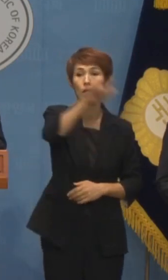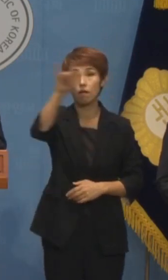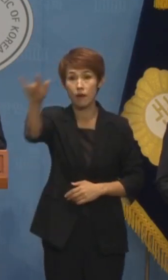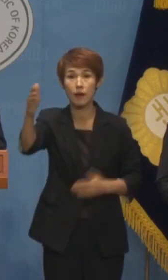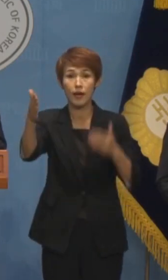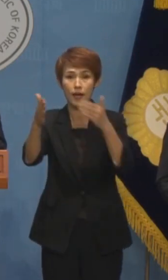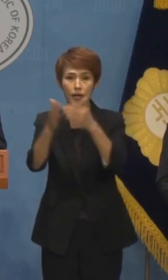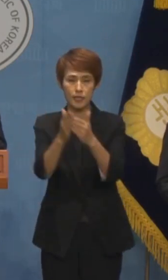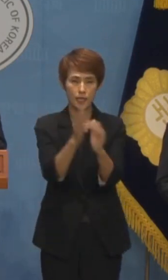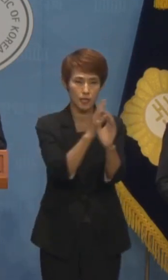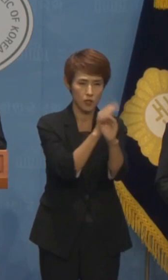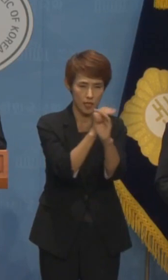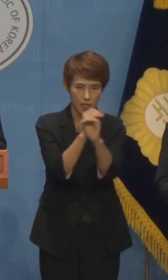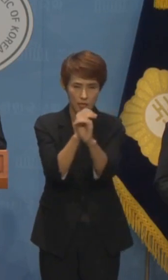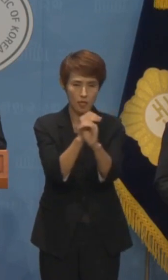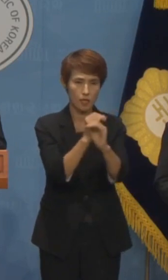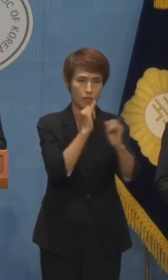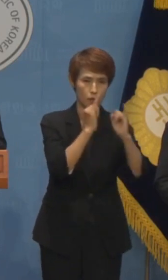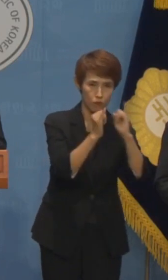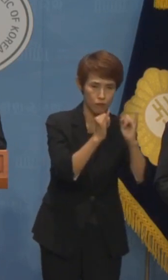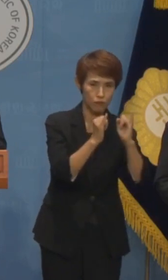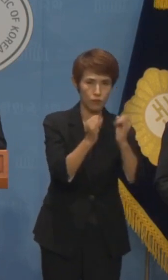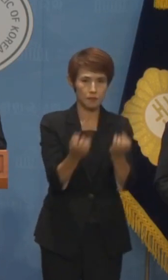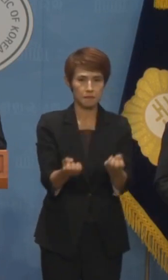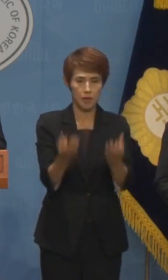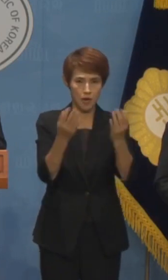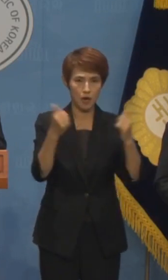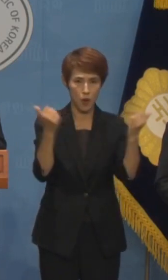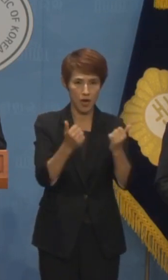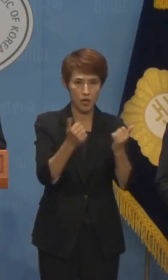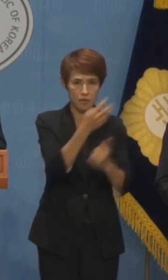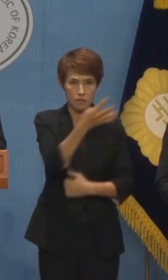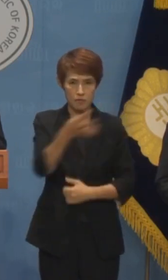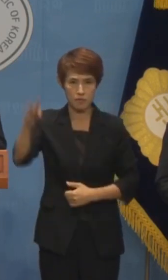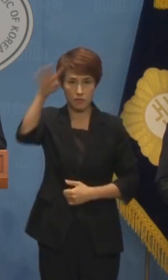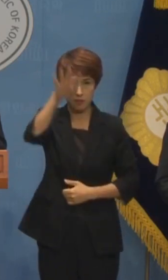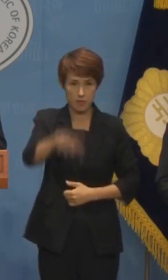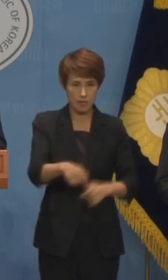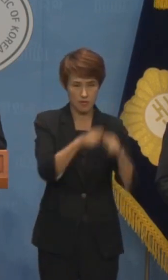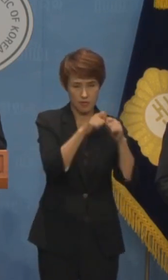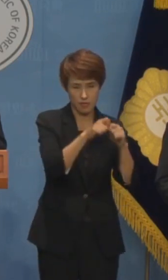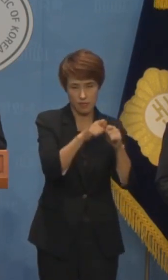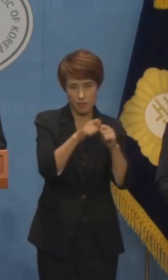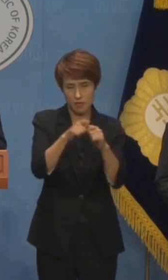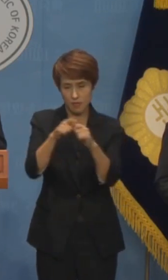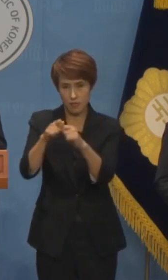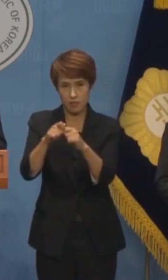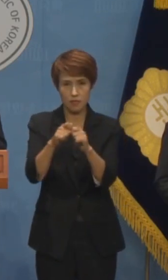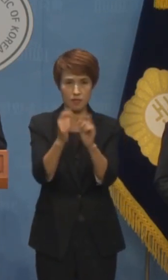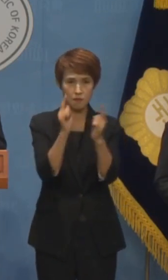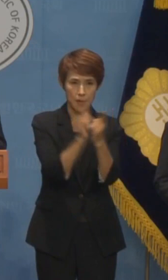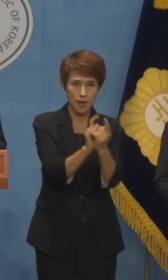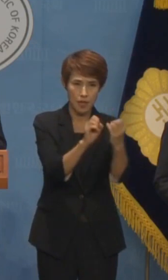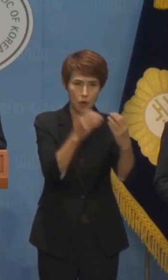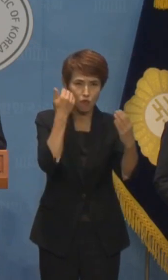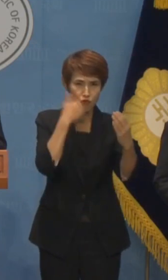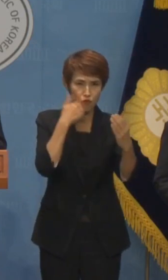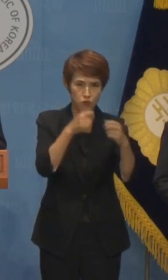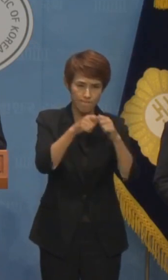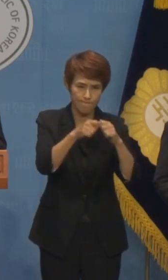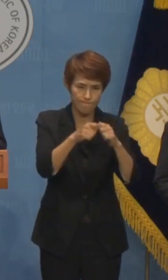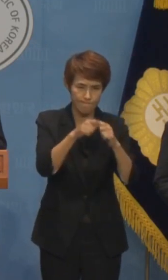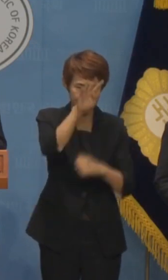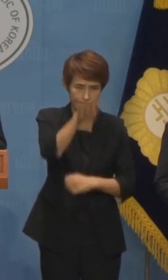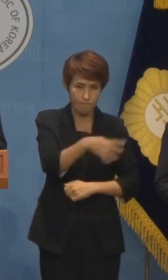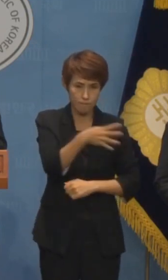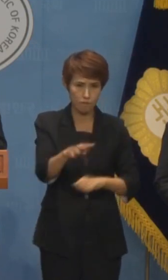때까지 인터뷰, 연회, 회의 등 주요 일정뿐만 아니라 주요 인사가 누구와 대화를 나누었는지, 어떠한